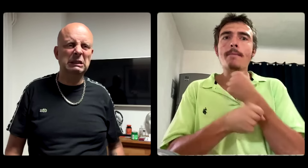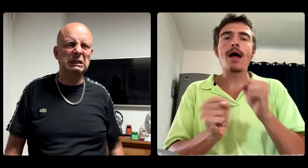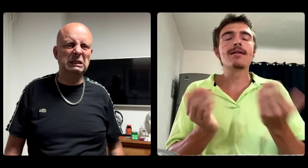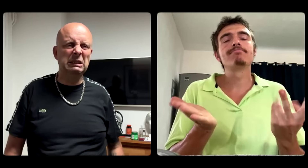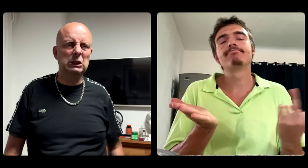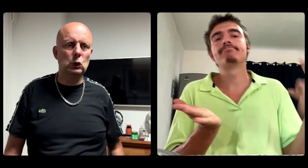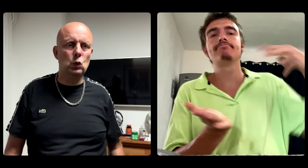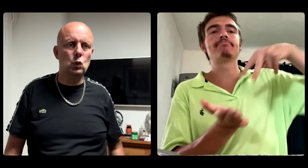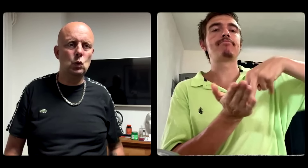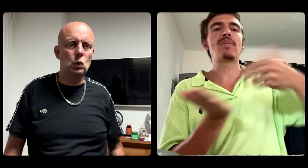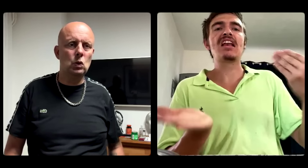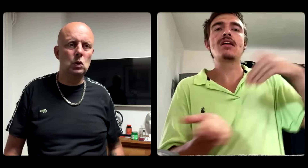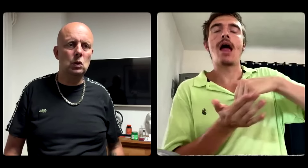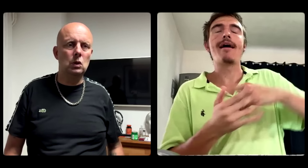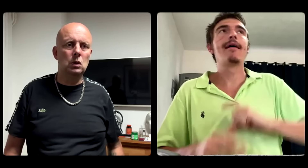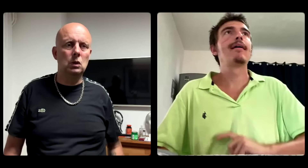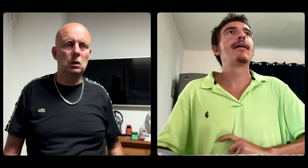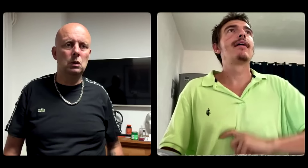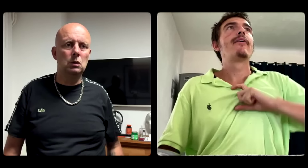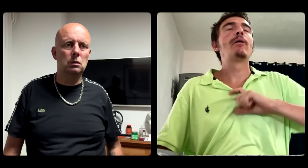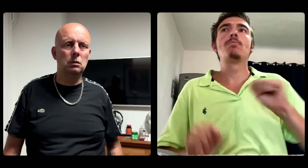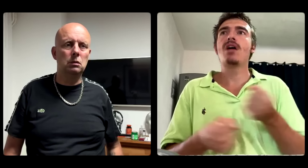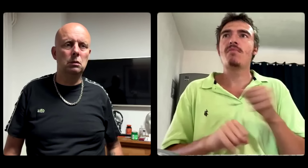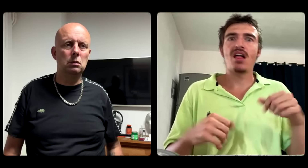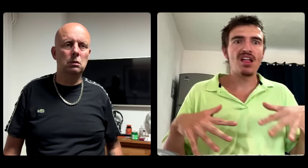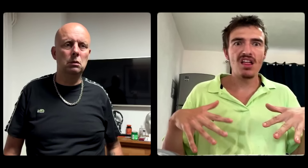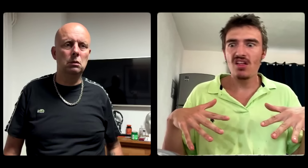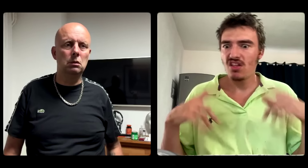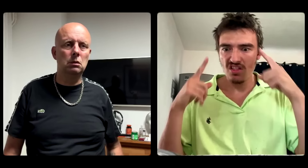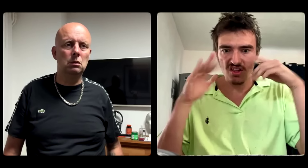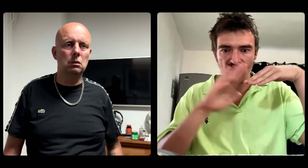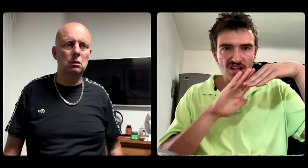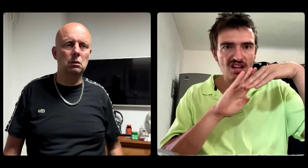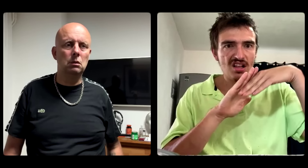Nee, nu niet. Het komt allemaal.